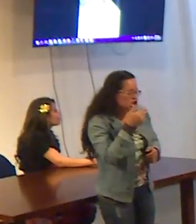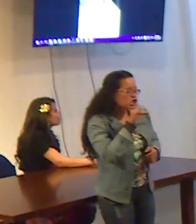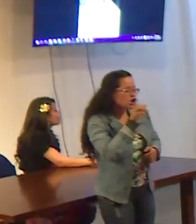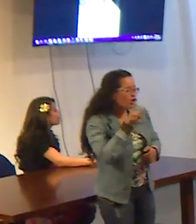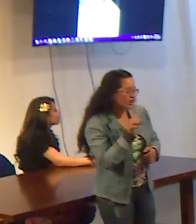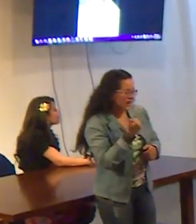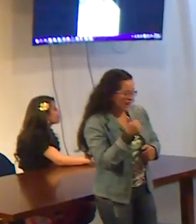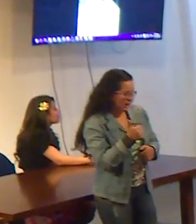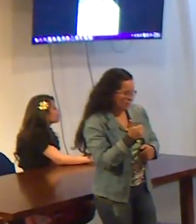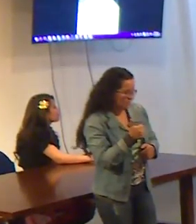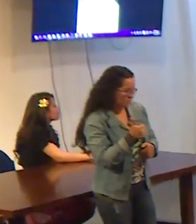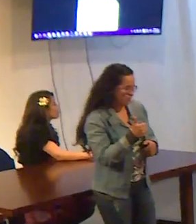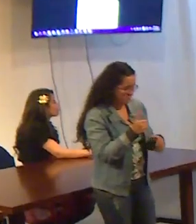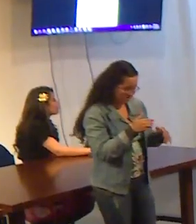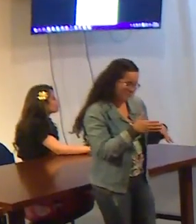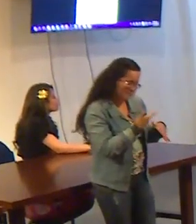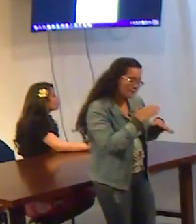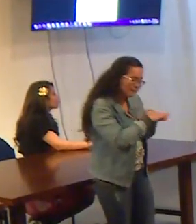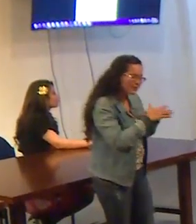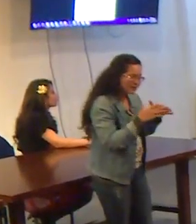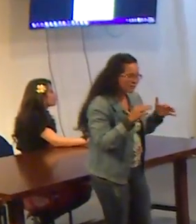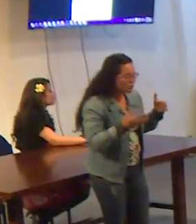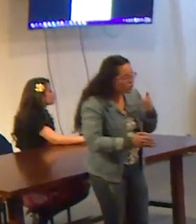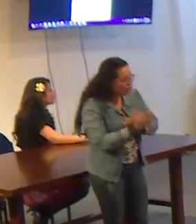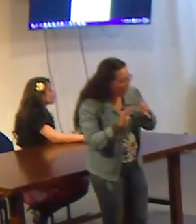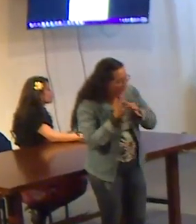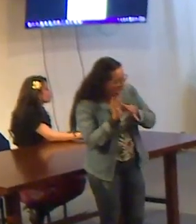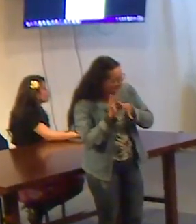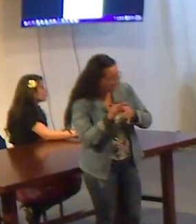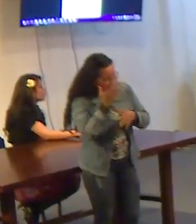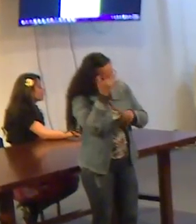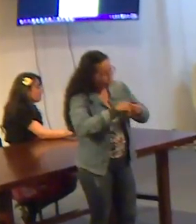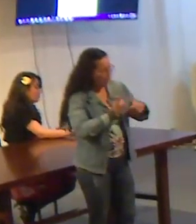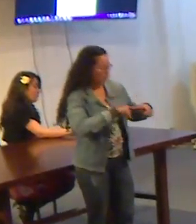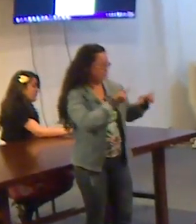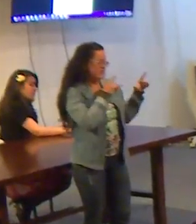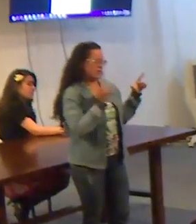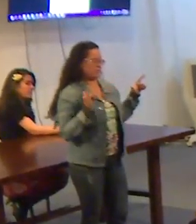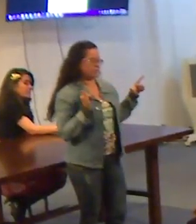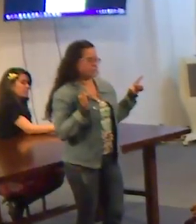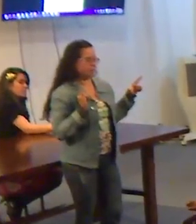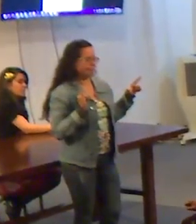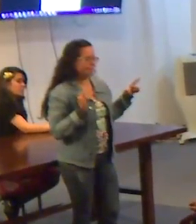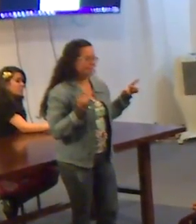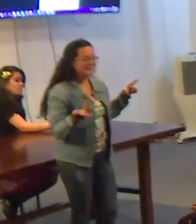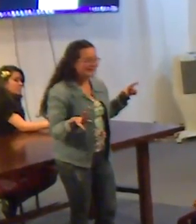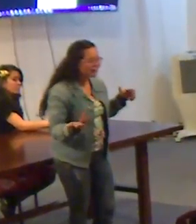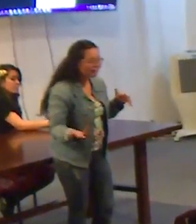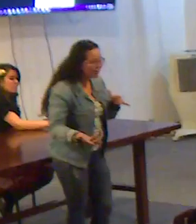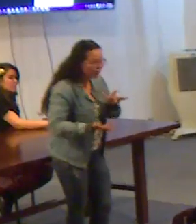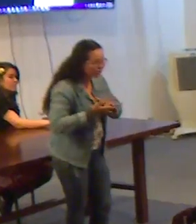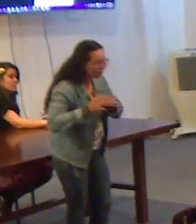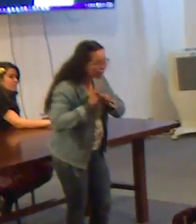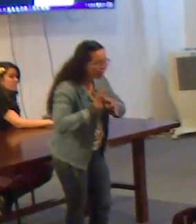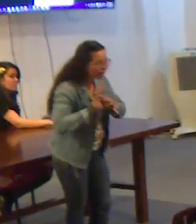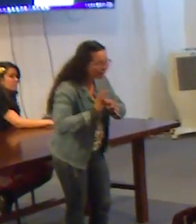no pierdan la vinculación, que eso es lo que nos pasa cuando egresamos, nos vamos de la institución y perdemos ese